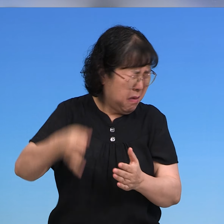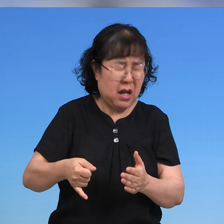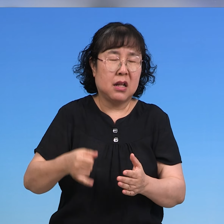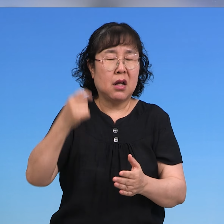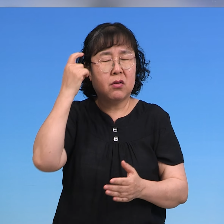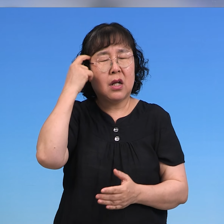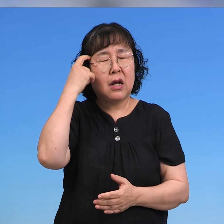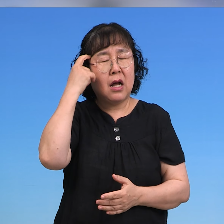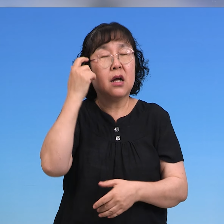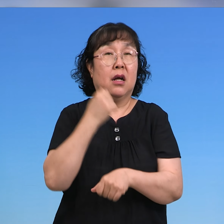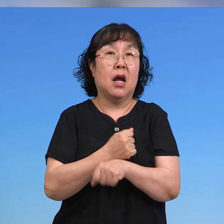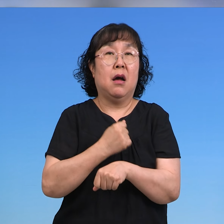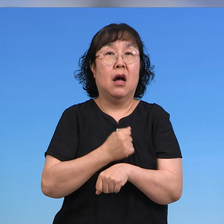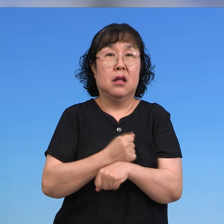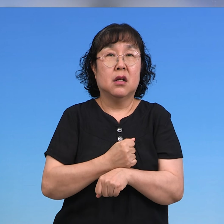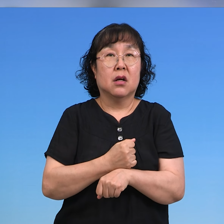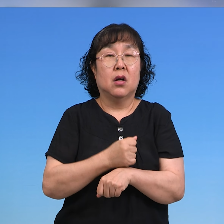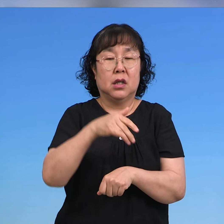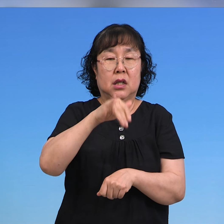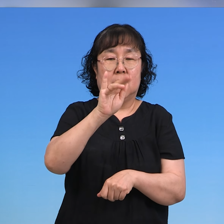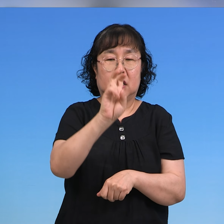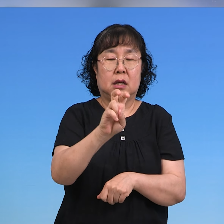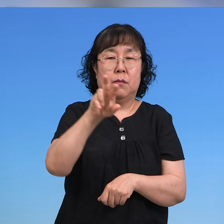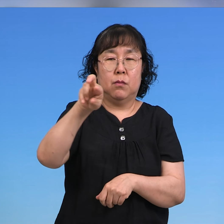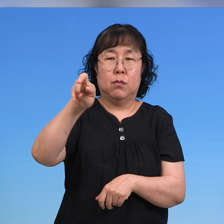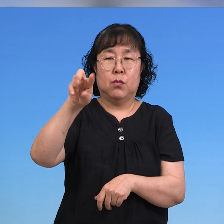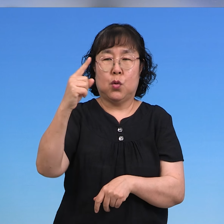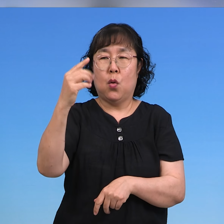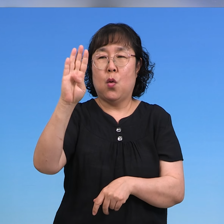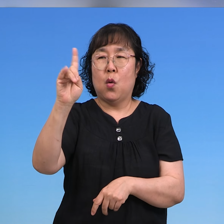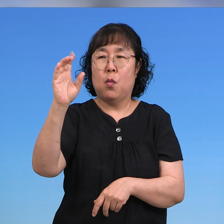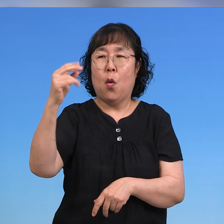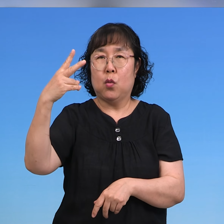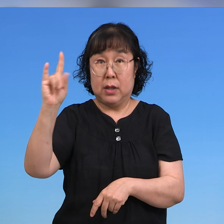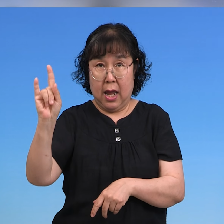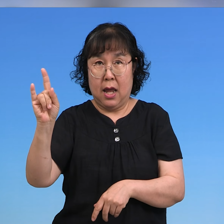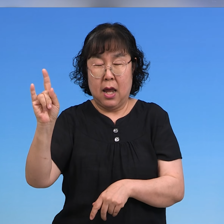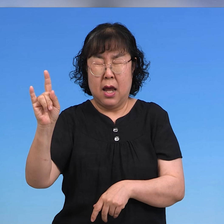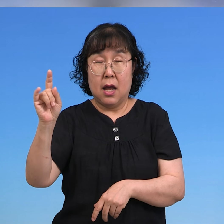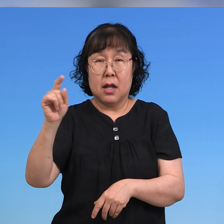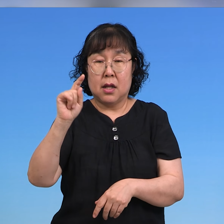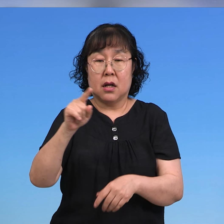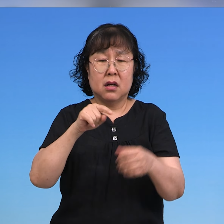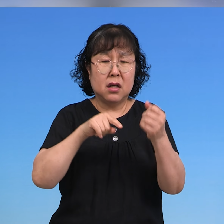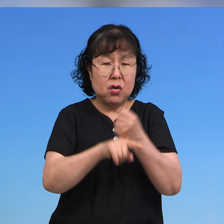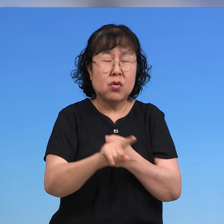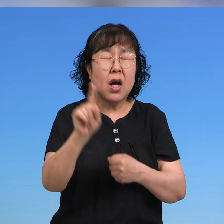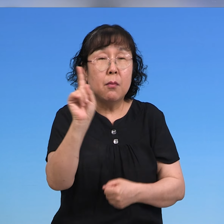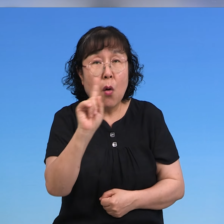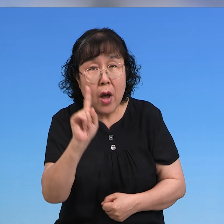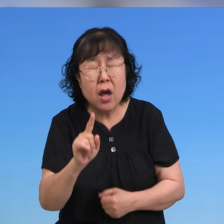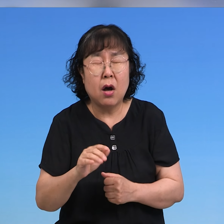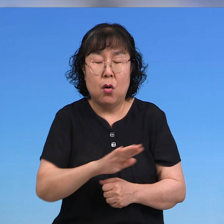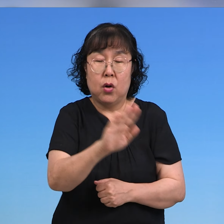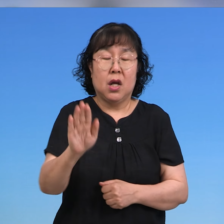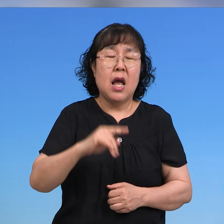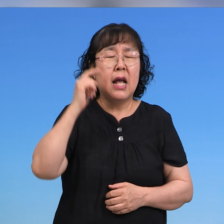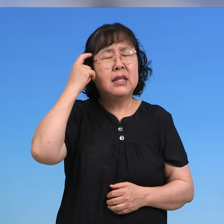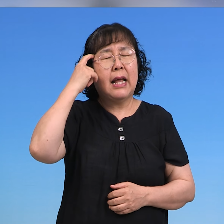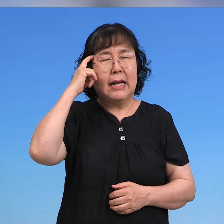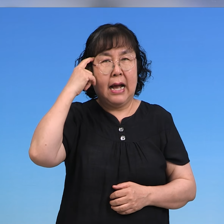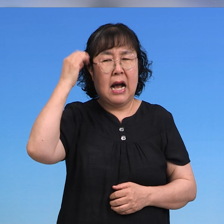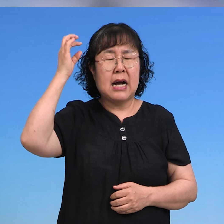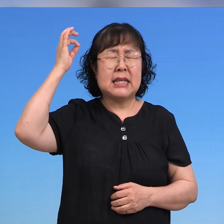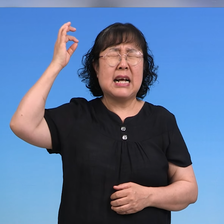이게 침소봉대입니다. 이게 지금 그 우리의 상상력이 잘못된 영향력 아래 사로잡혀